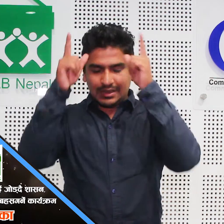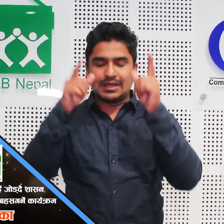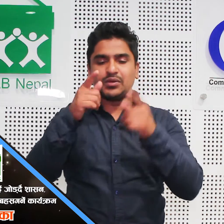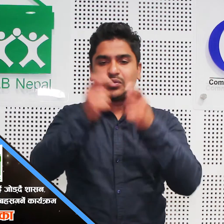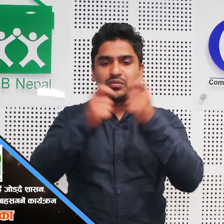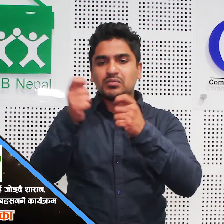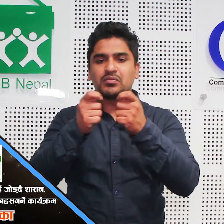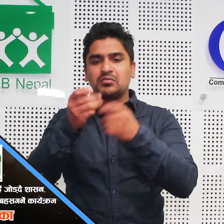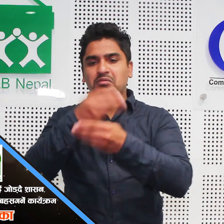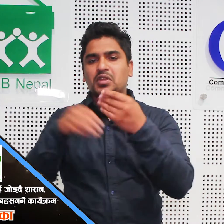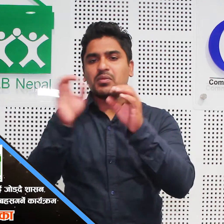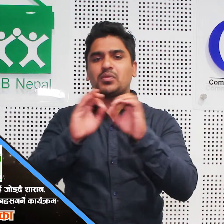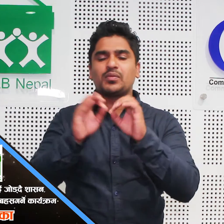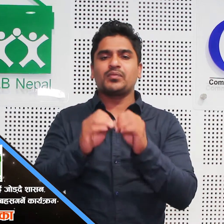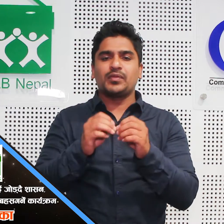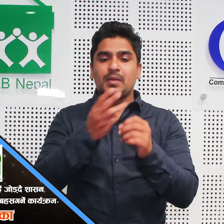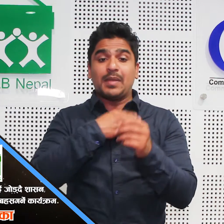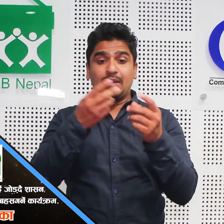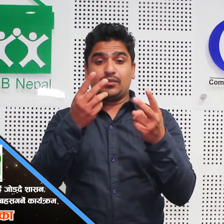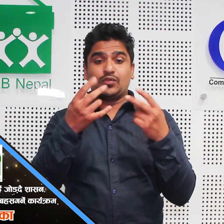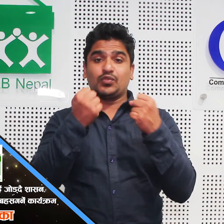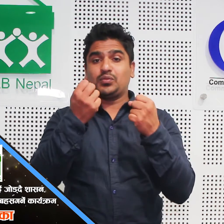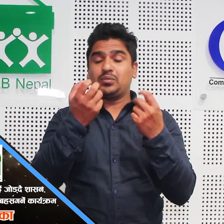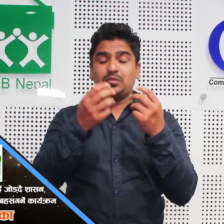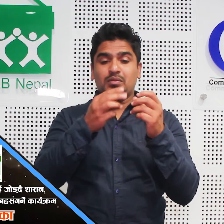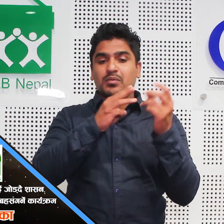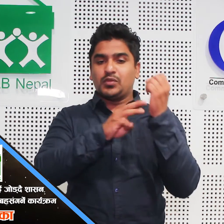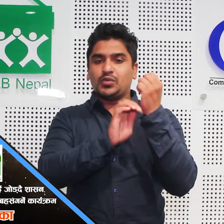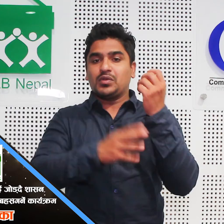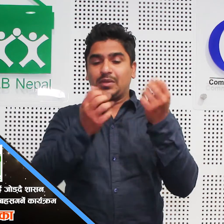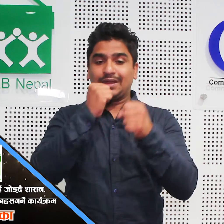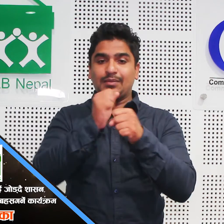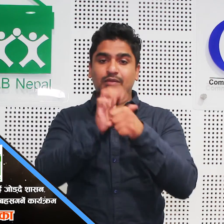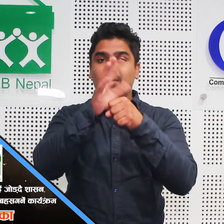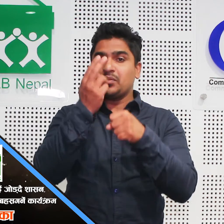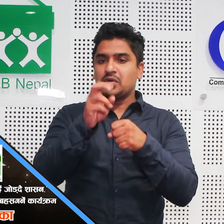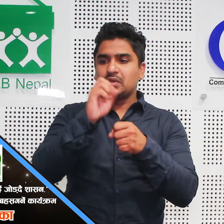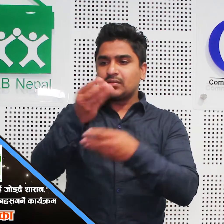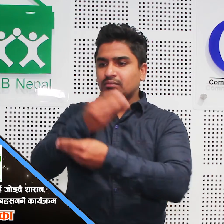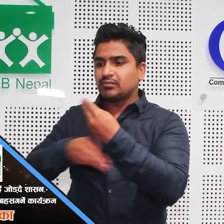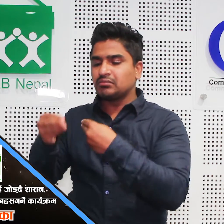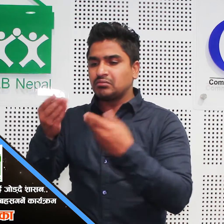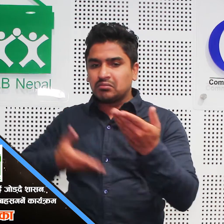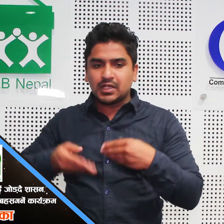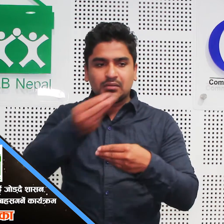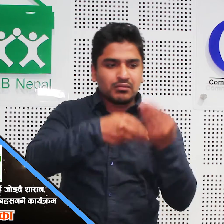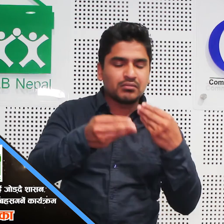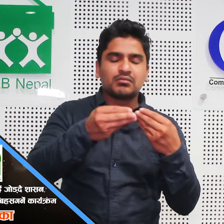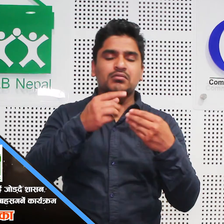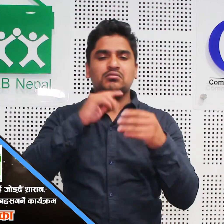भएन र उनीहरूलाई जुन एउटा मेन पावर चाहिँ भयो, अघि शक्ति चाहिँ प्राप्त भएर काम गर्ने जोस चाहिँ आयो र बिक्री वितरण बजारीकरण गर्न नसकेको कारणले उनीहरू घाटा